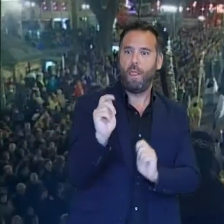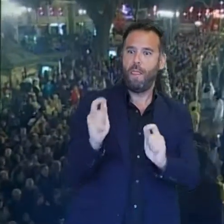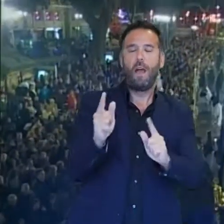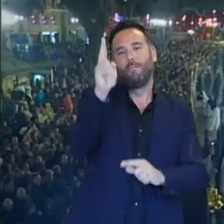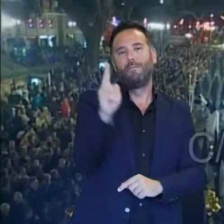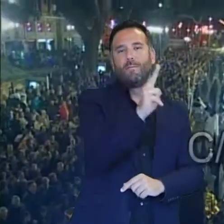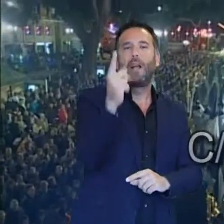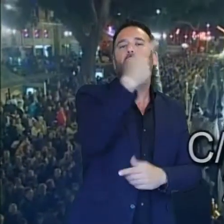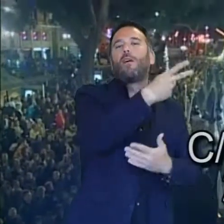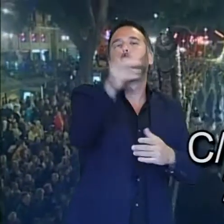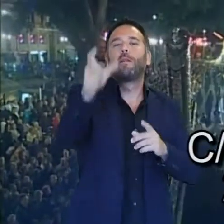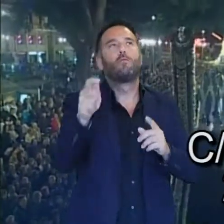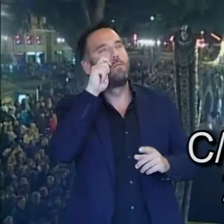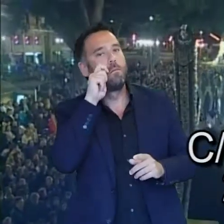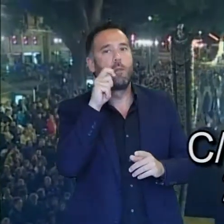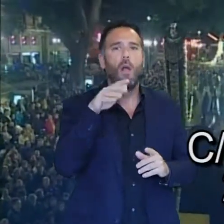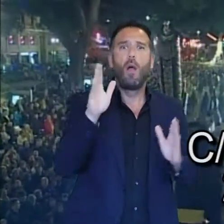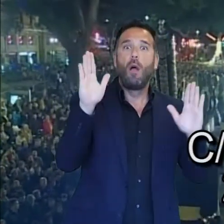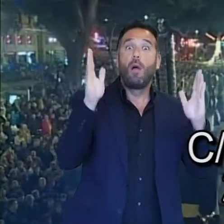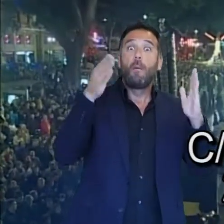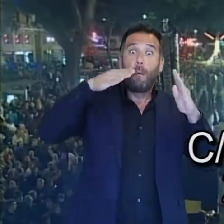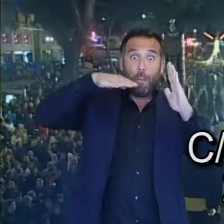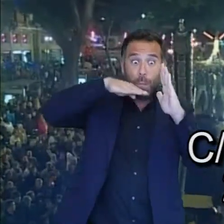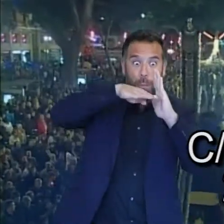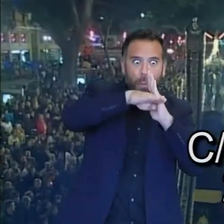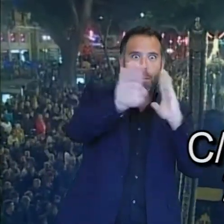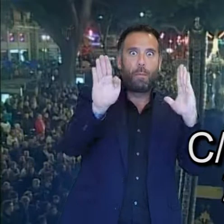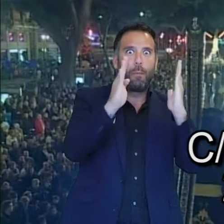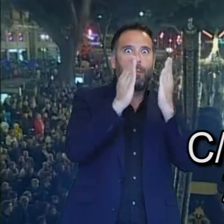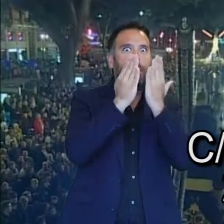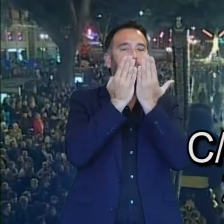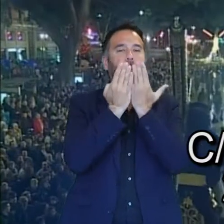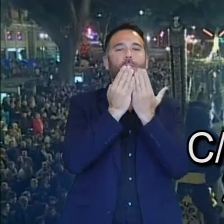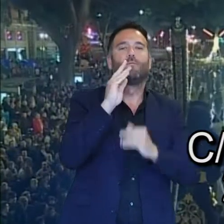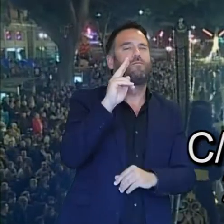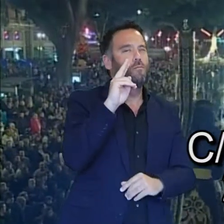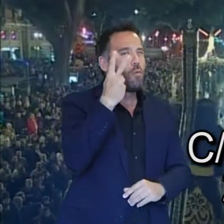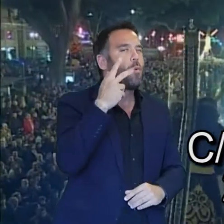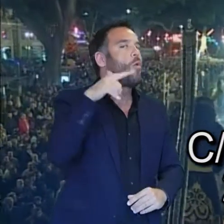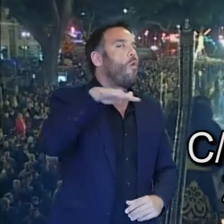Su encierro a las 2 de la madrugada es imprescindible, un Miércoles Santo.